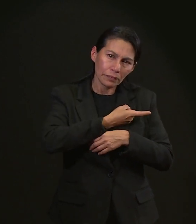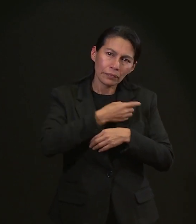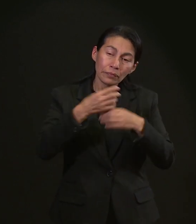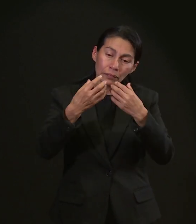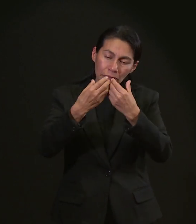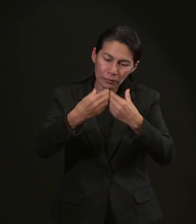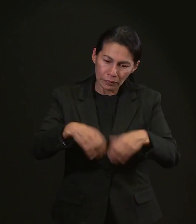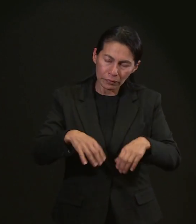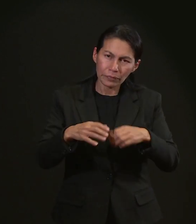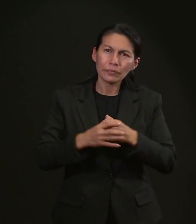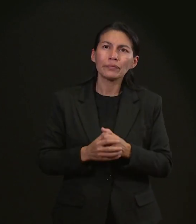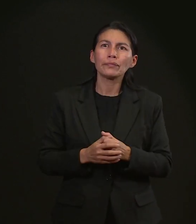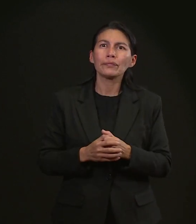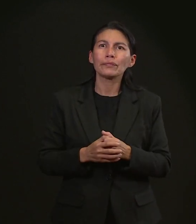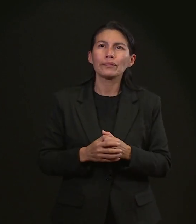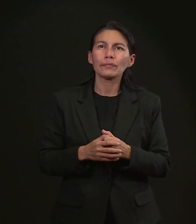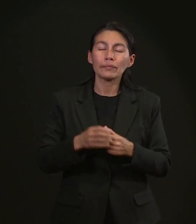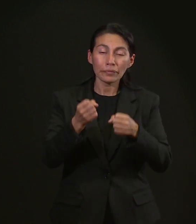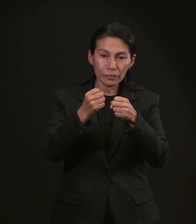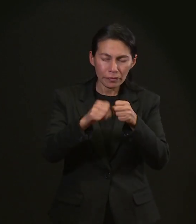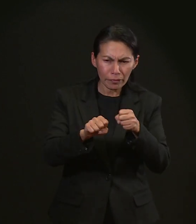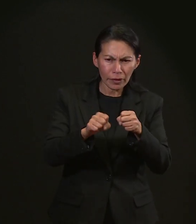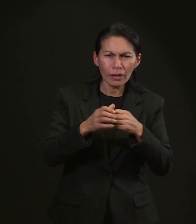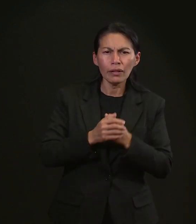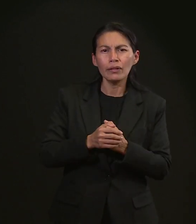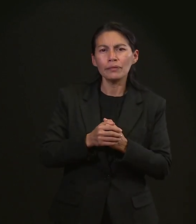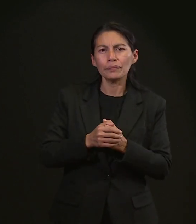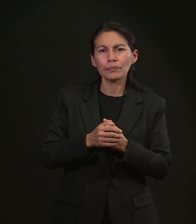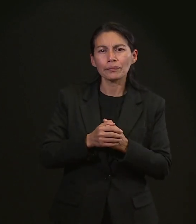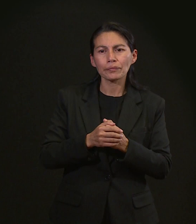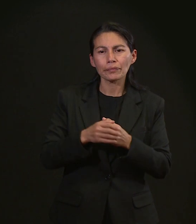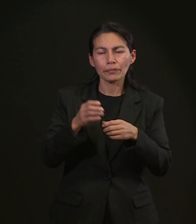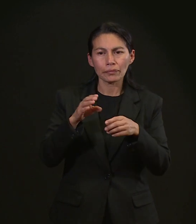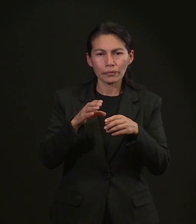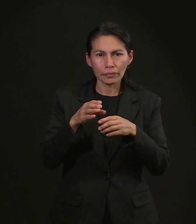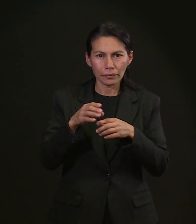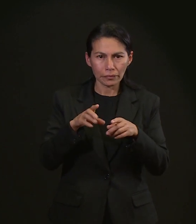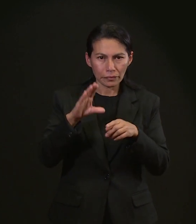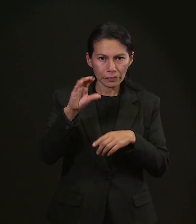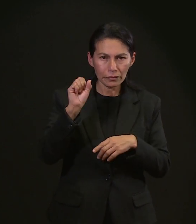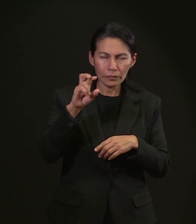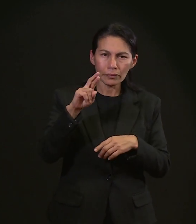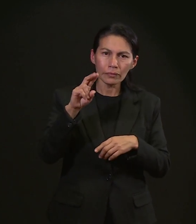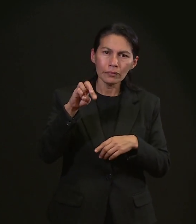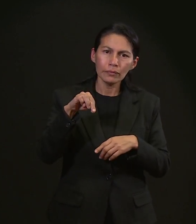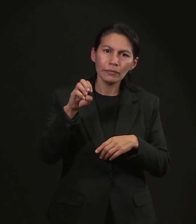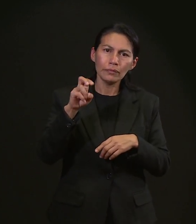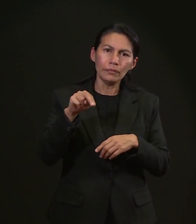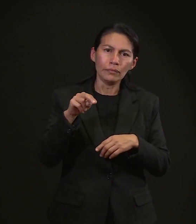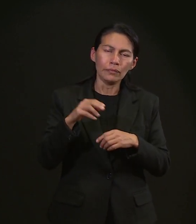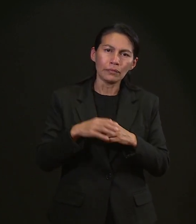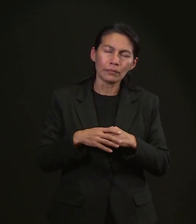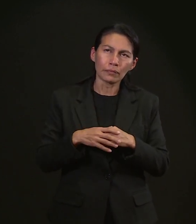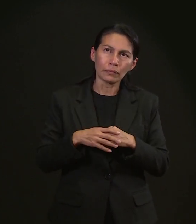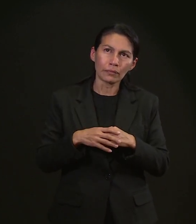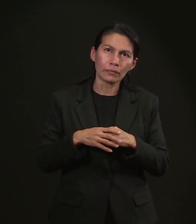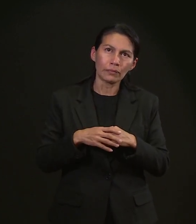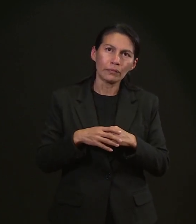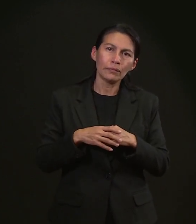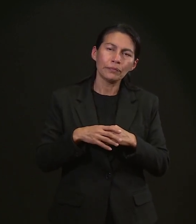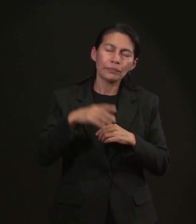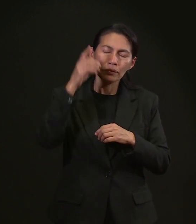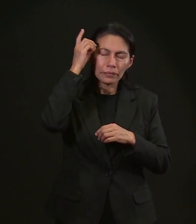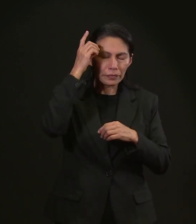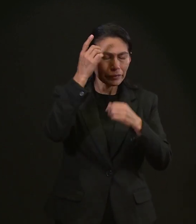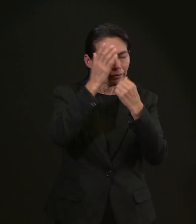blanca eras de mi sobrina ed y edith de la hermana carmen ramírez y del hermano abraham ere dios ponga